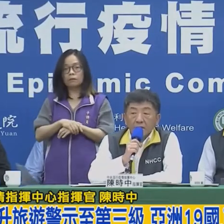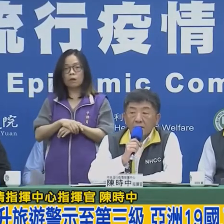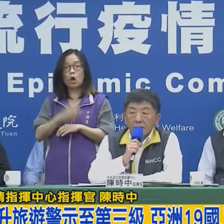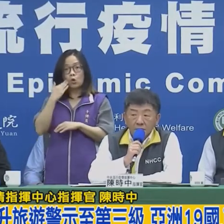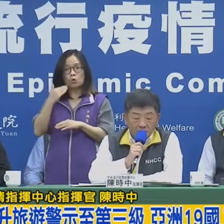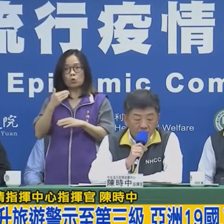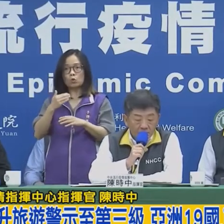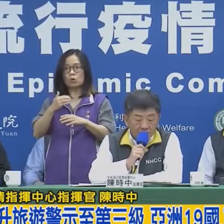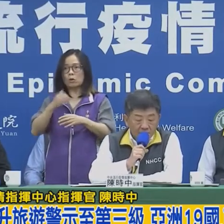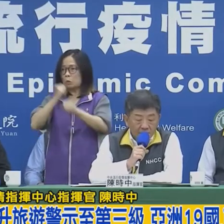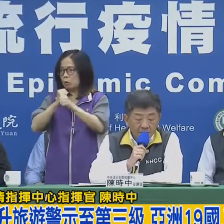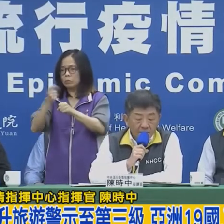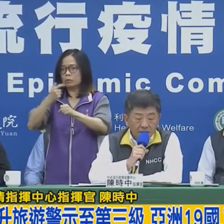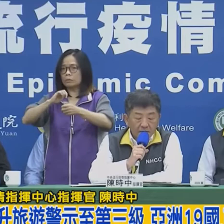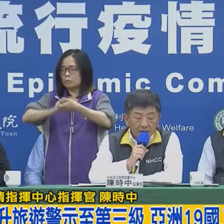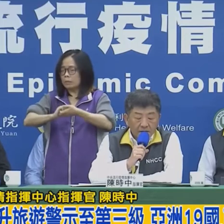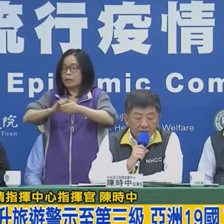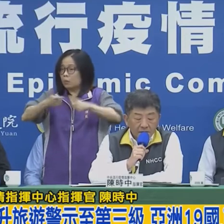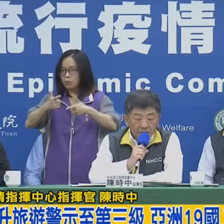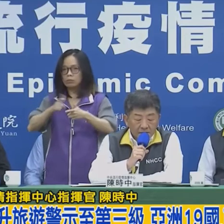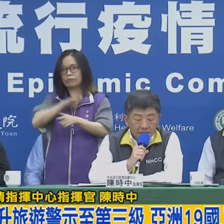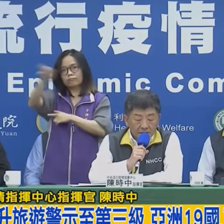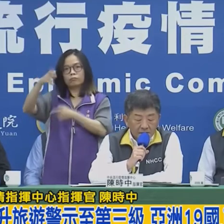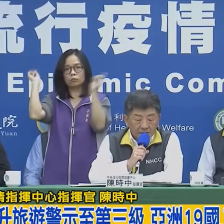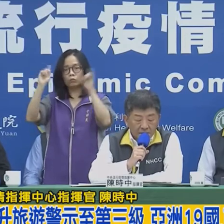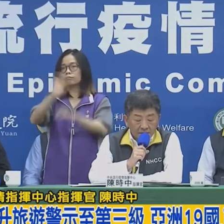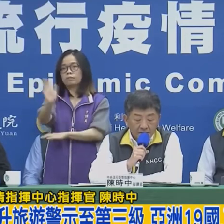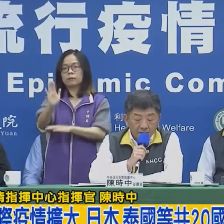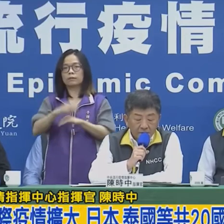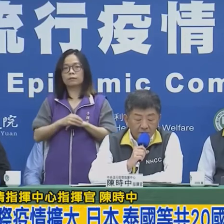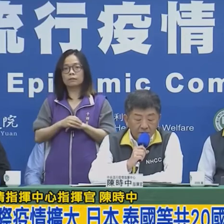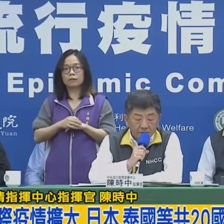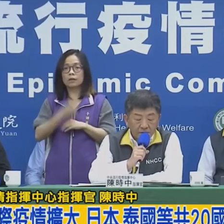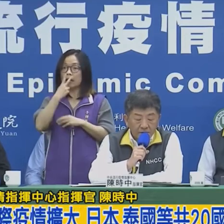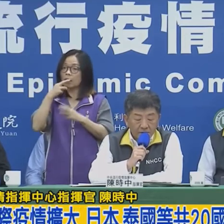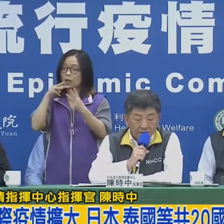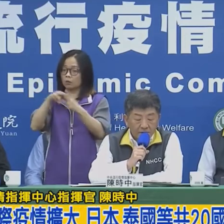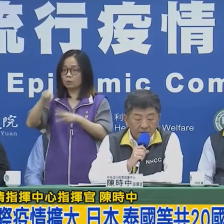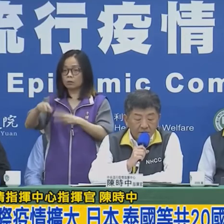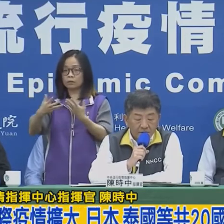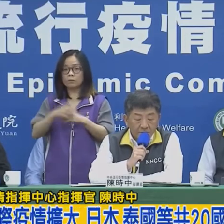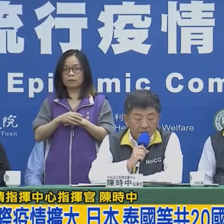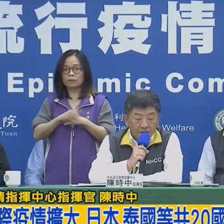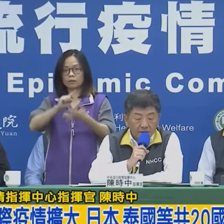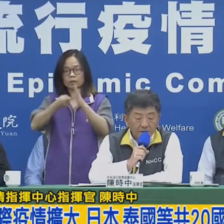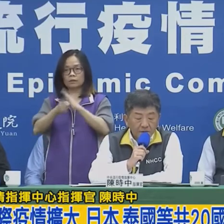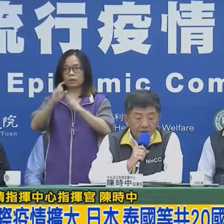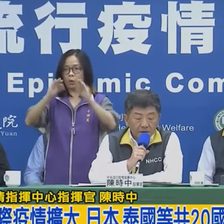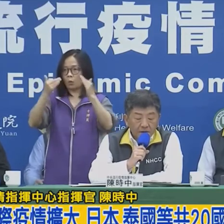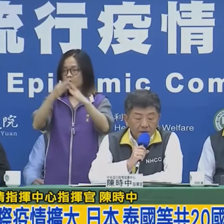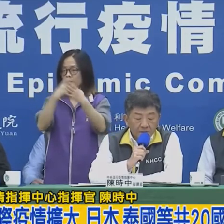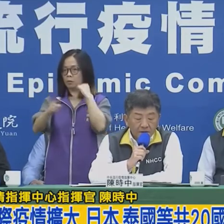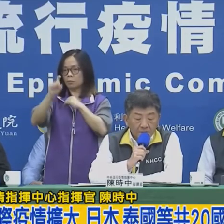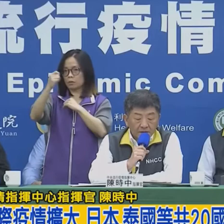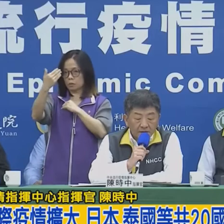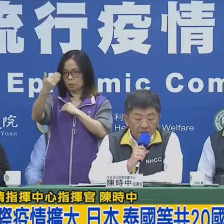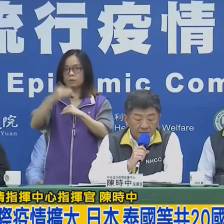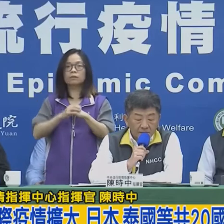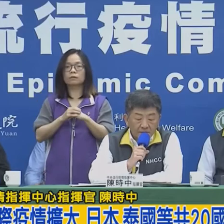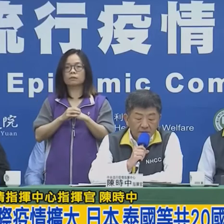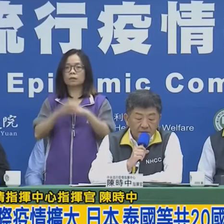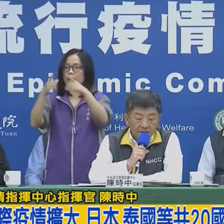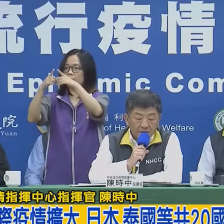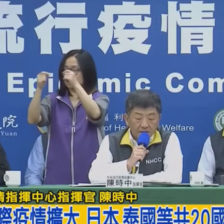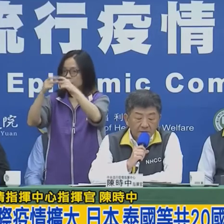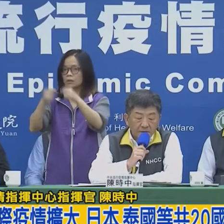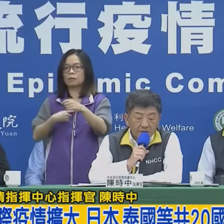非必要请勿前往。好，那在亚洲的区域下面有19国，在亚洲